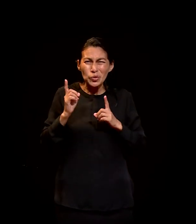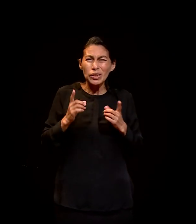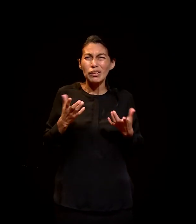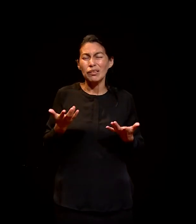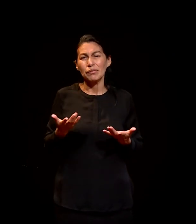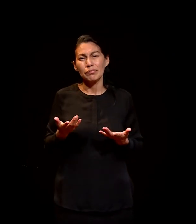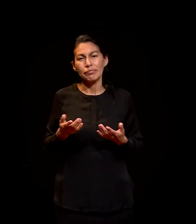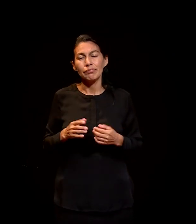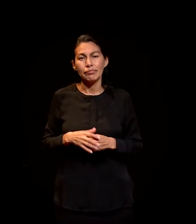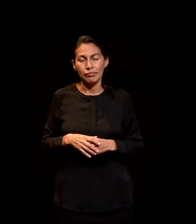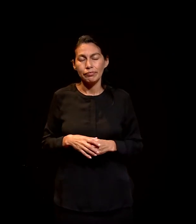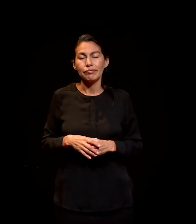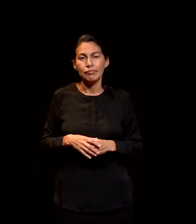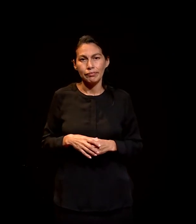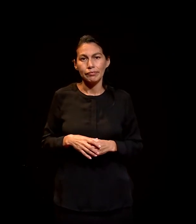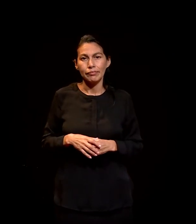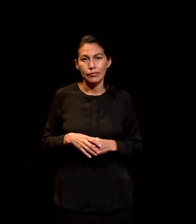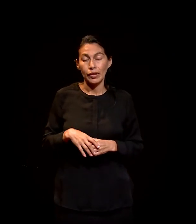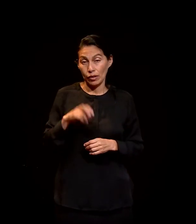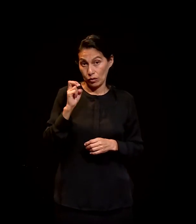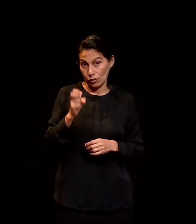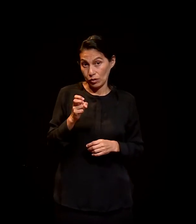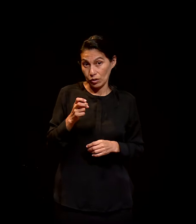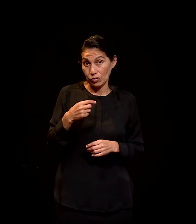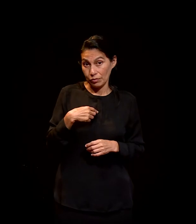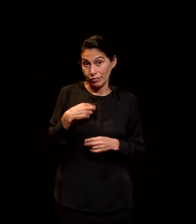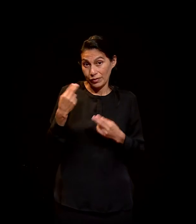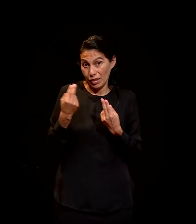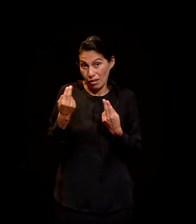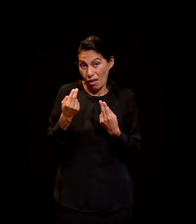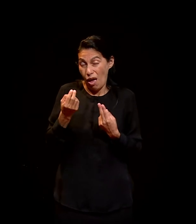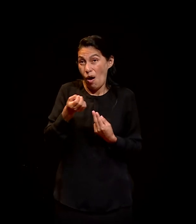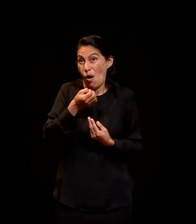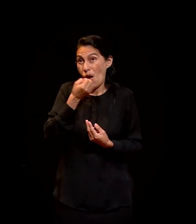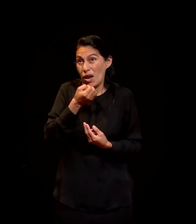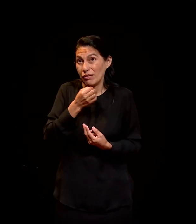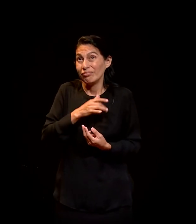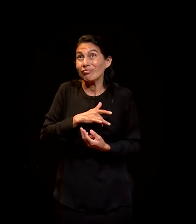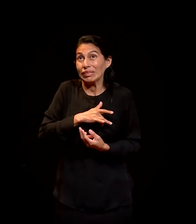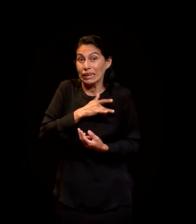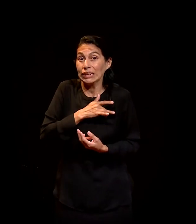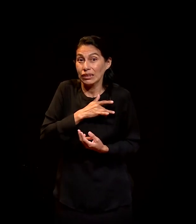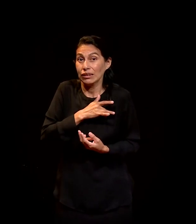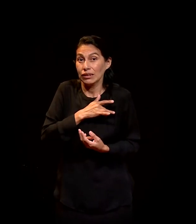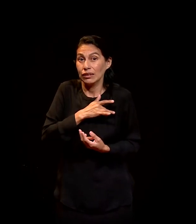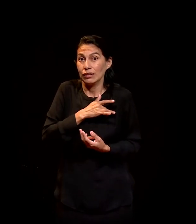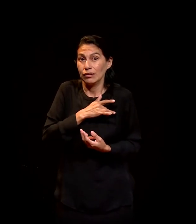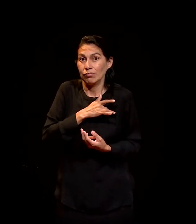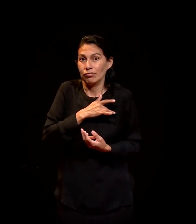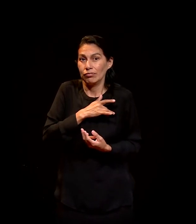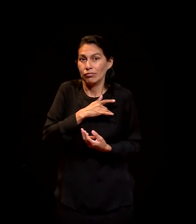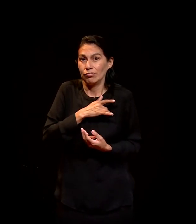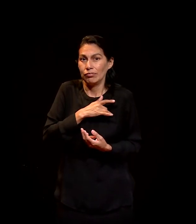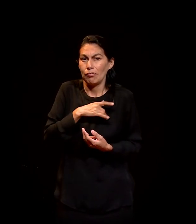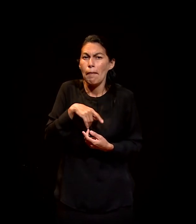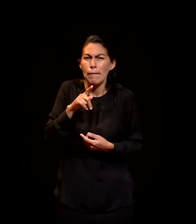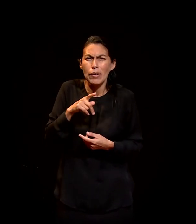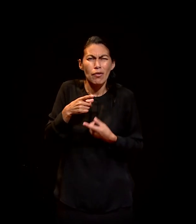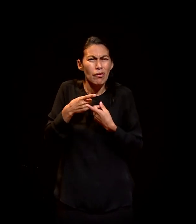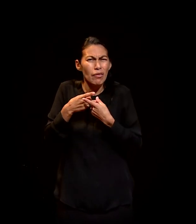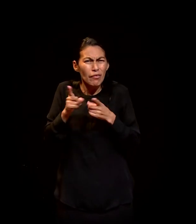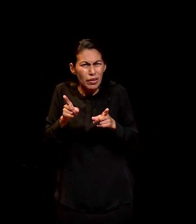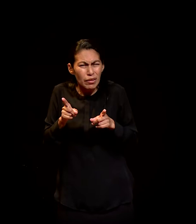de algunas cosas y pues sentí la necesidad de orar pero de una forma